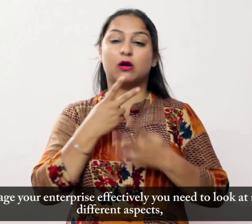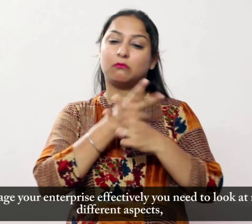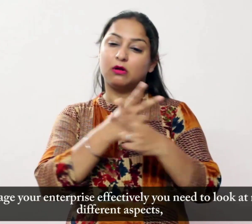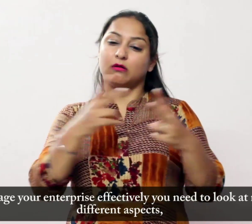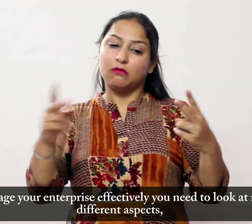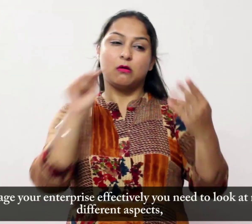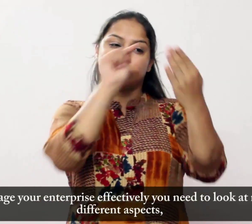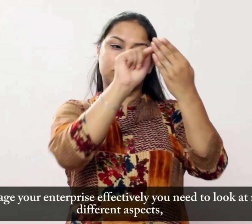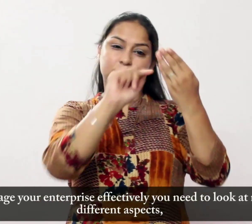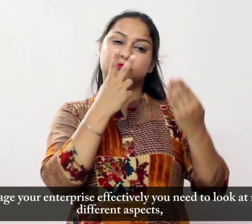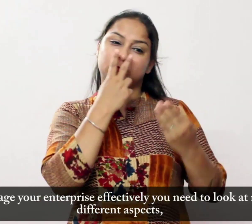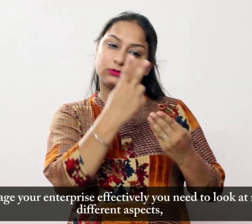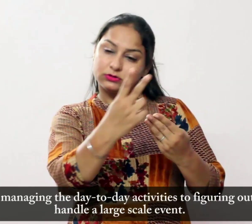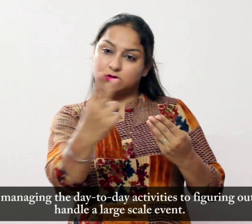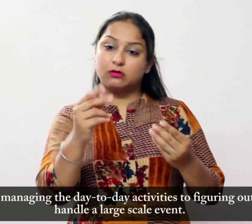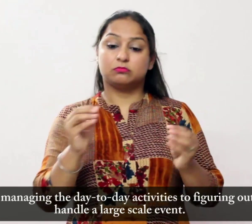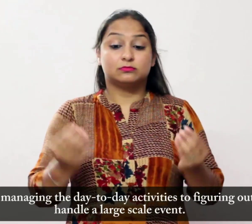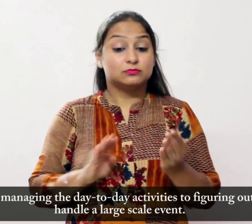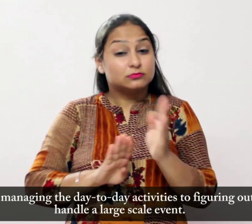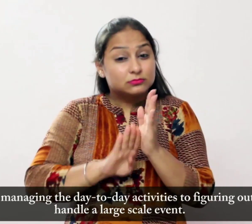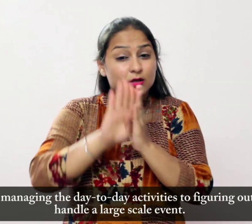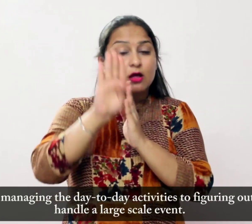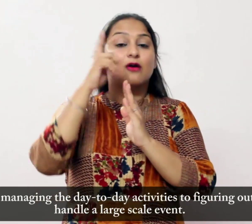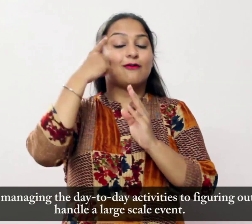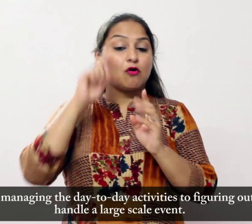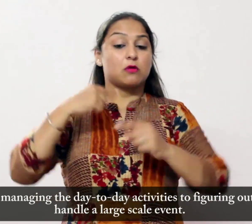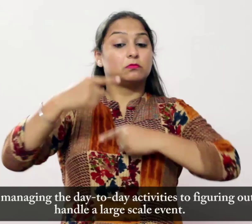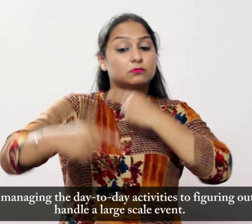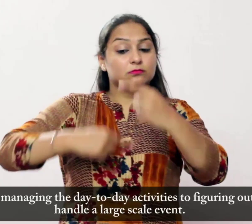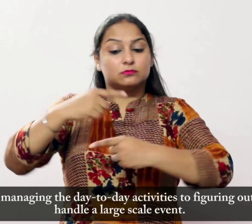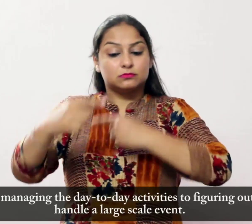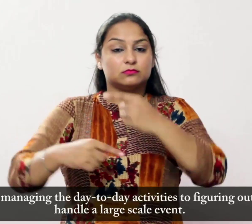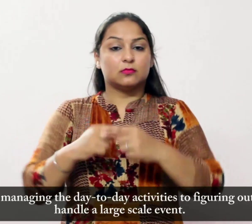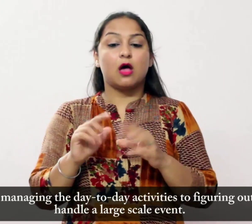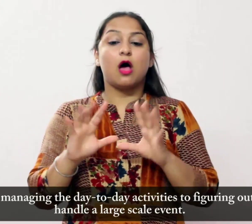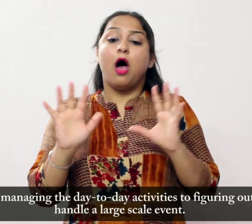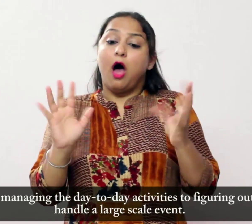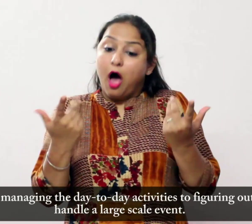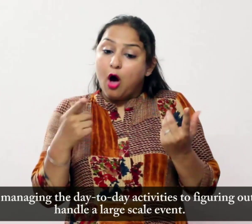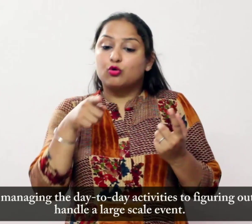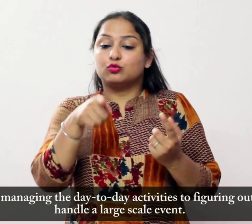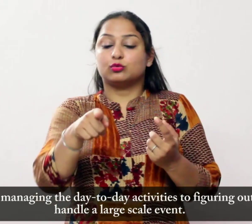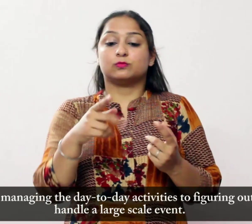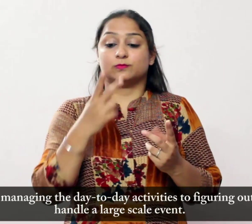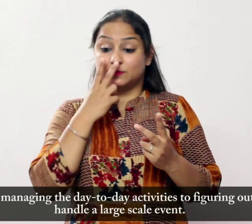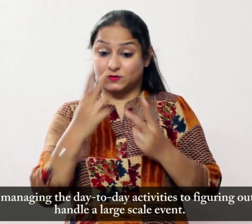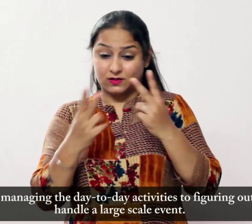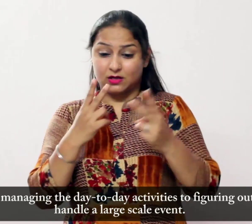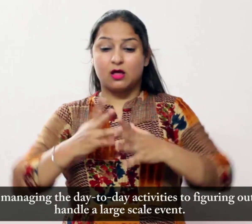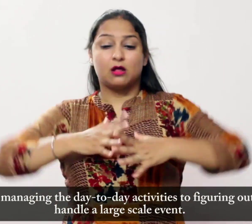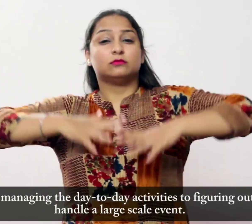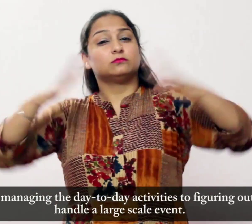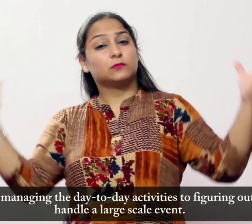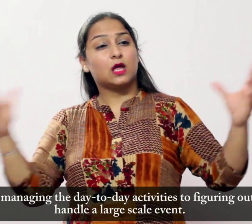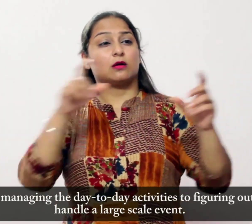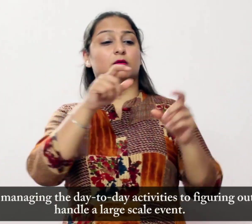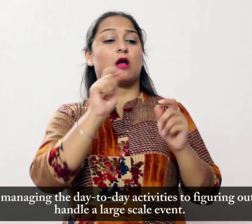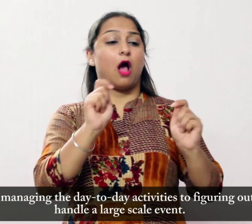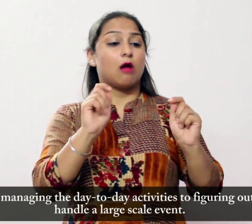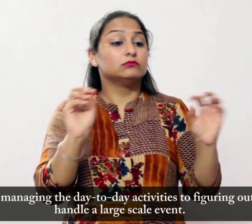अलग पहलुओं पर ध्यान देने की आवश्यकता है। बड़े पैमाने पर होने वाले आयोजन को संभालने